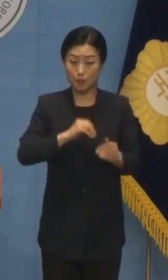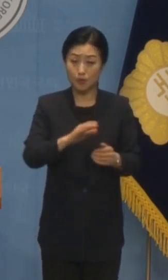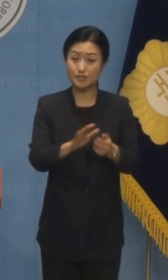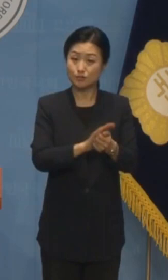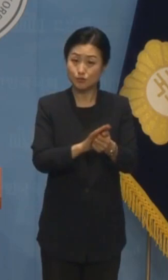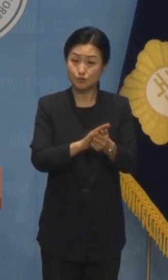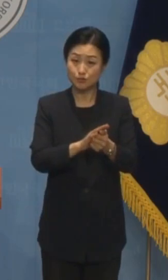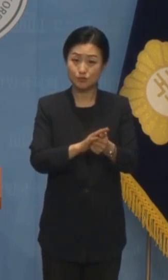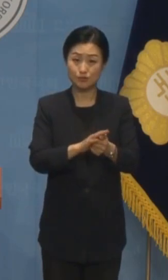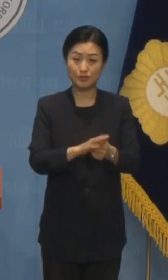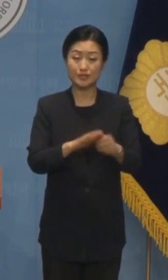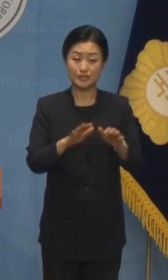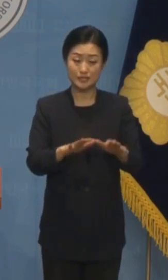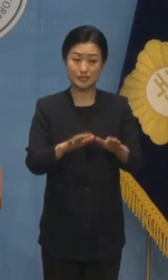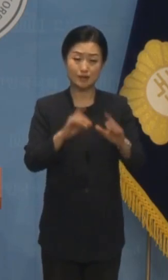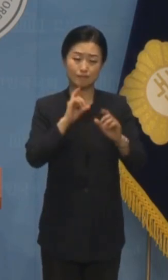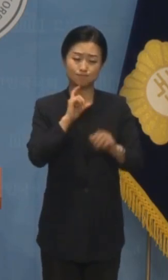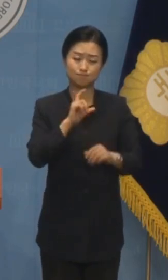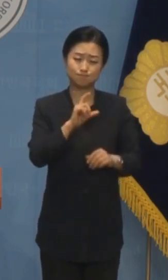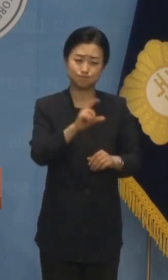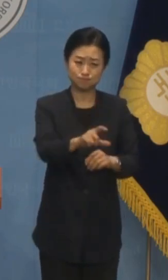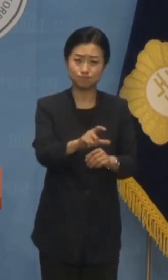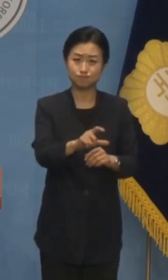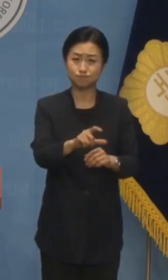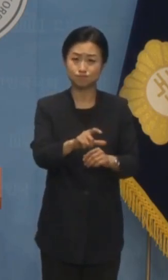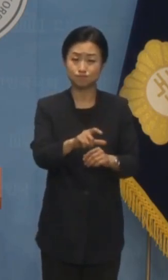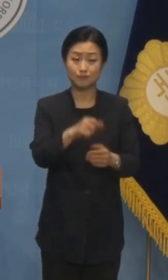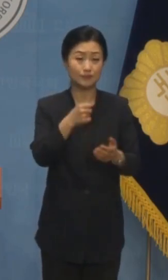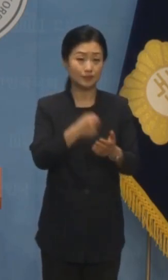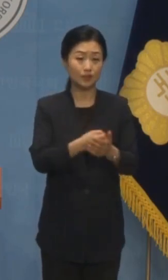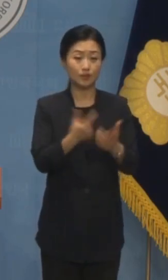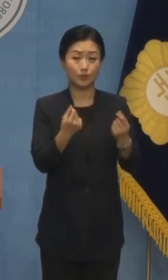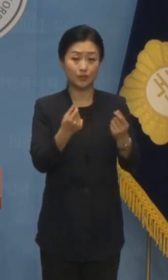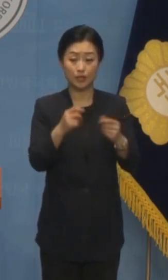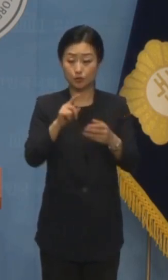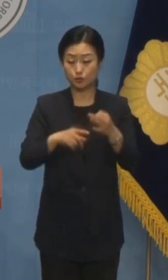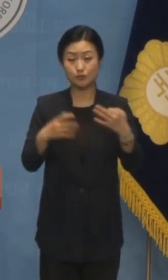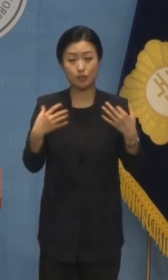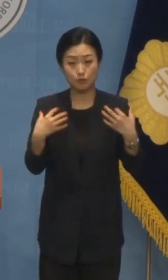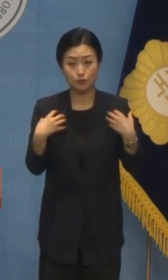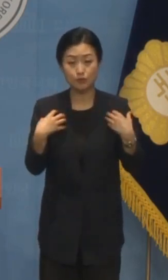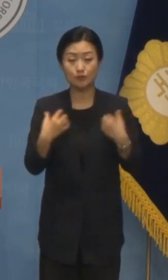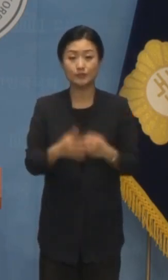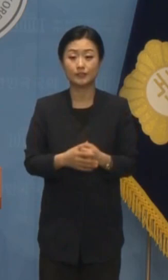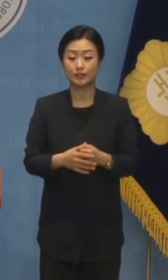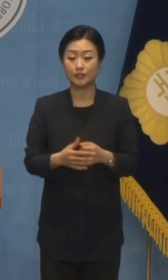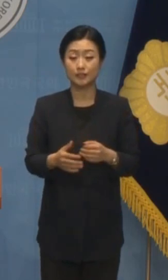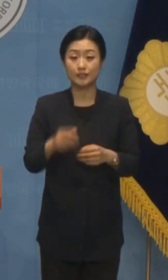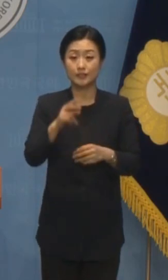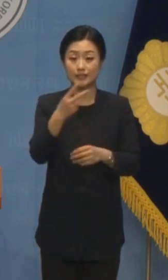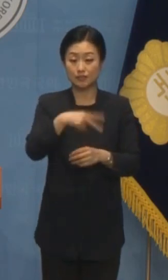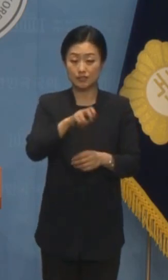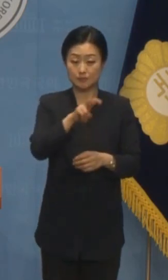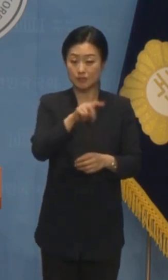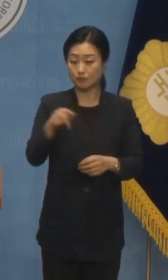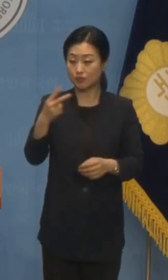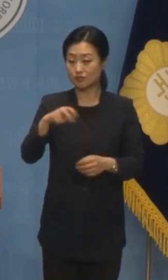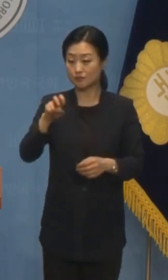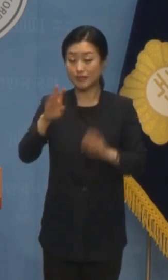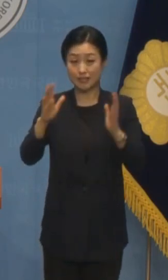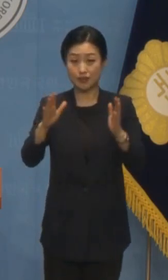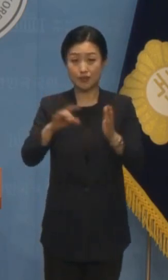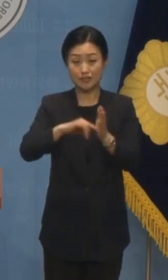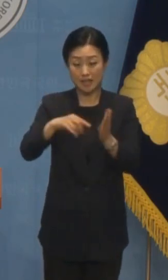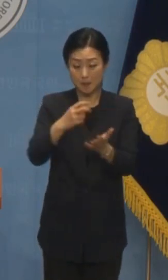수준을 현재 수준에서 묶어두겠다는 것을 의미합니다. 윤석열 정부가 집권한 22년부터 24년까지